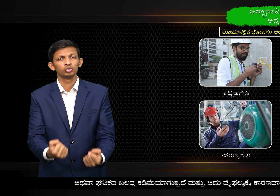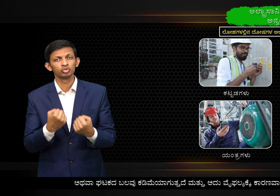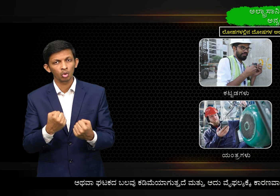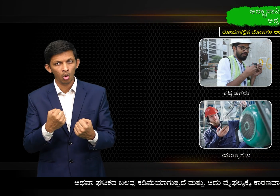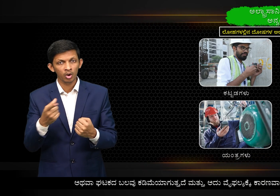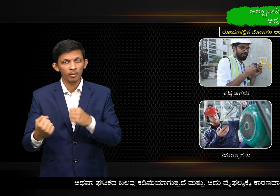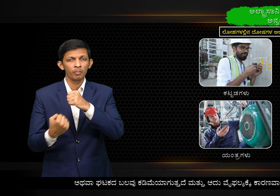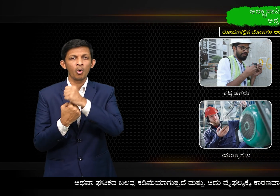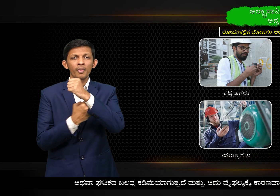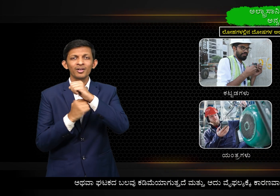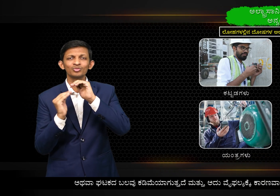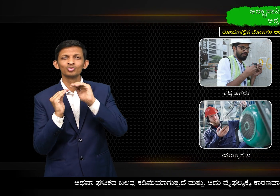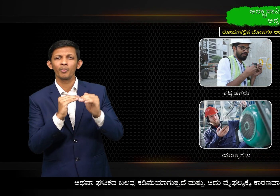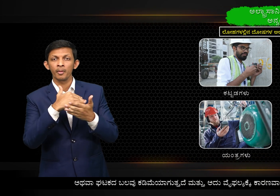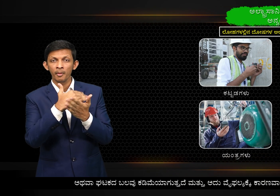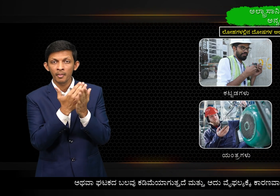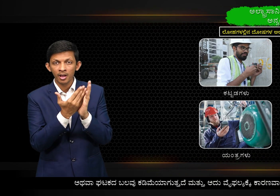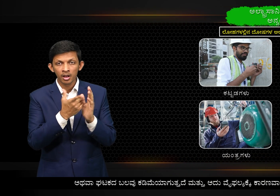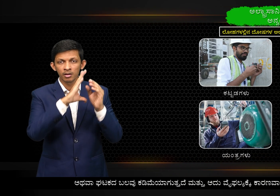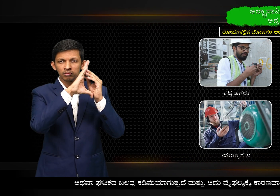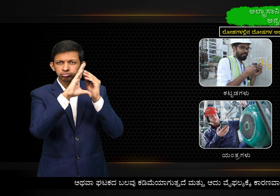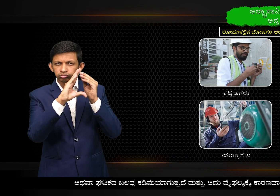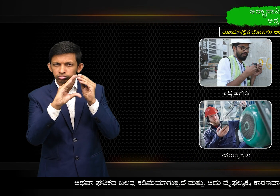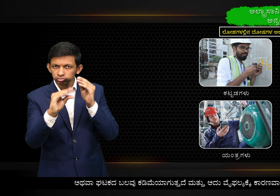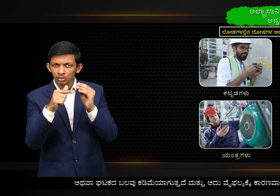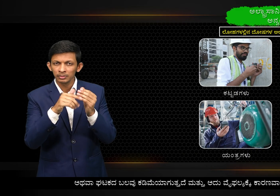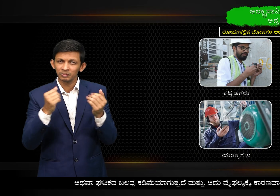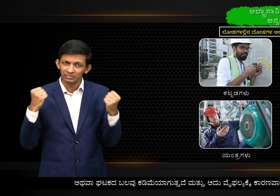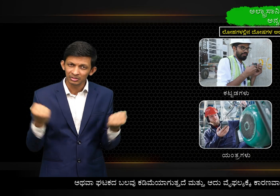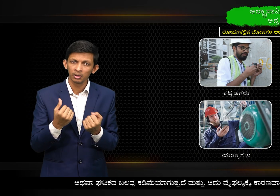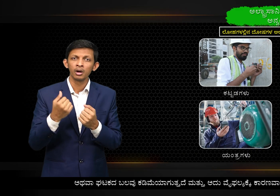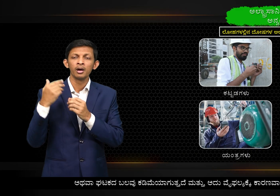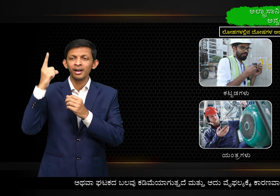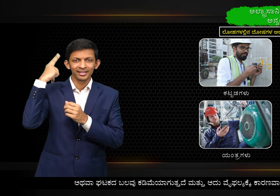ಬಲವು ಕಡಿಮೆಯಾಗುತ್ತದೆ ಮತ್ತು ಅದು ವೈಫಲ್ಯಕ್ಕೆ ಕಾರಣವಾಗಬಹುದು.